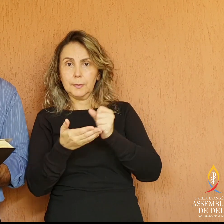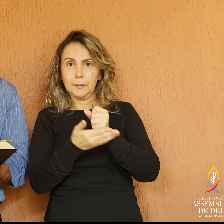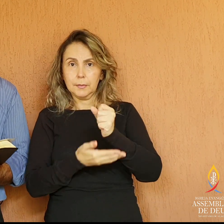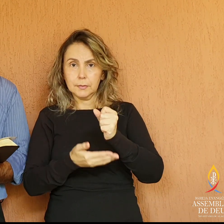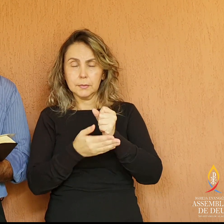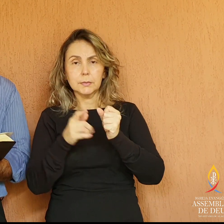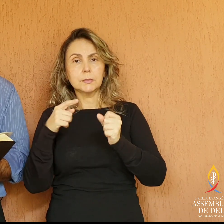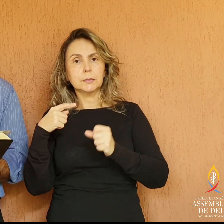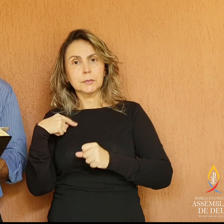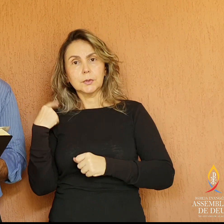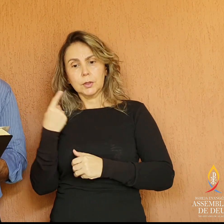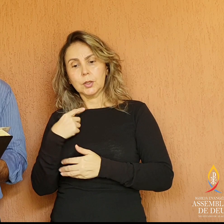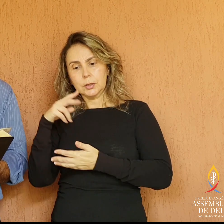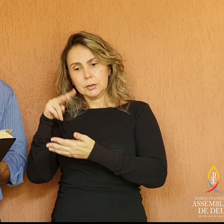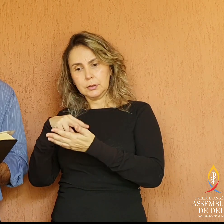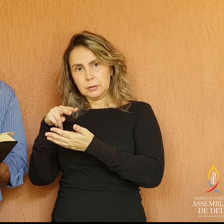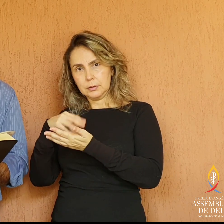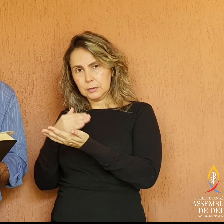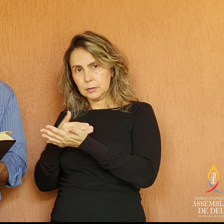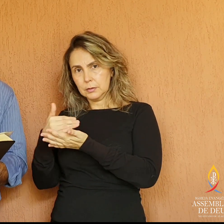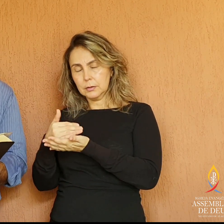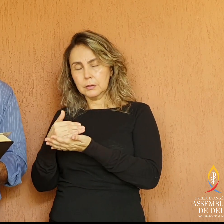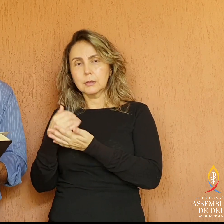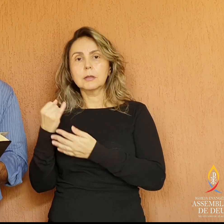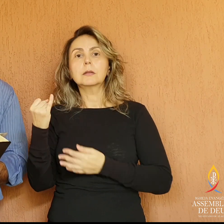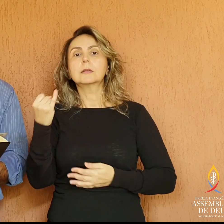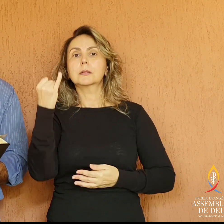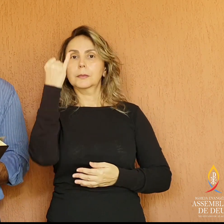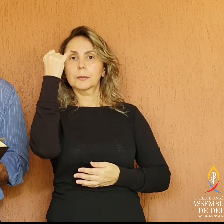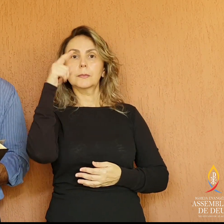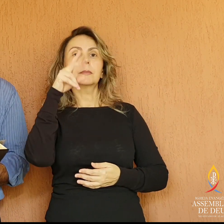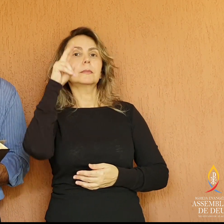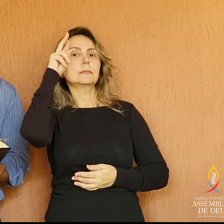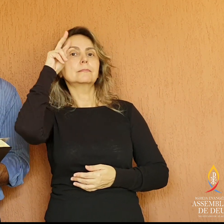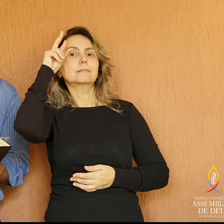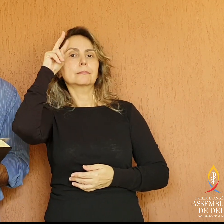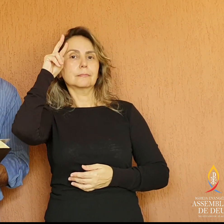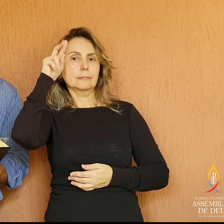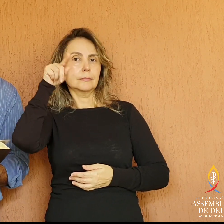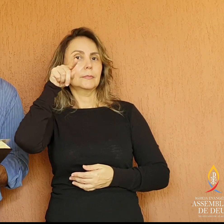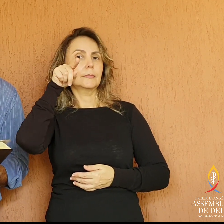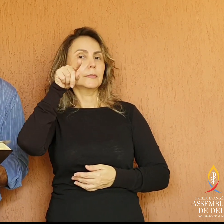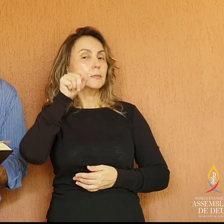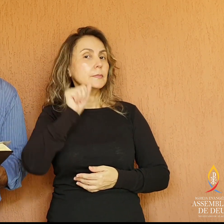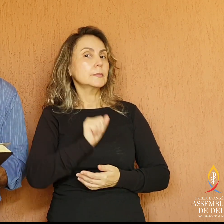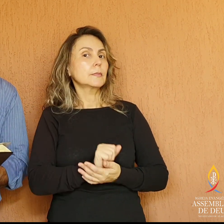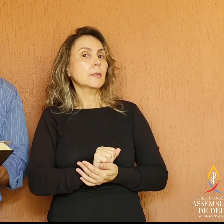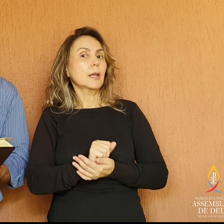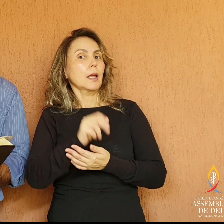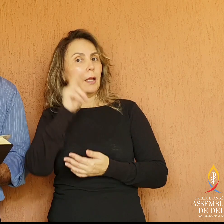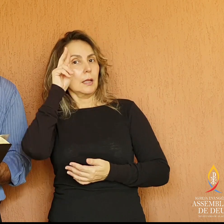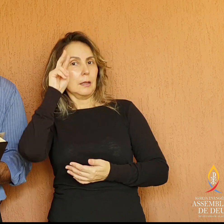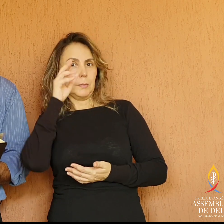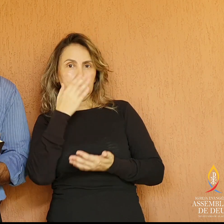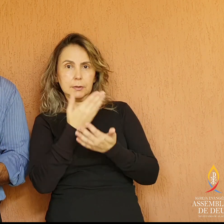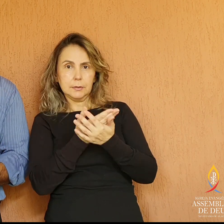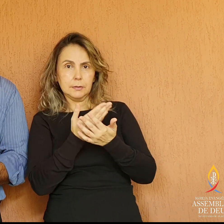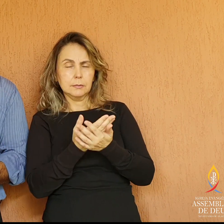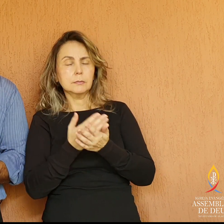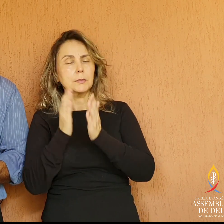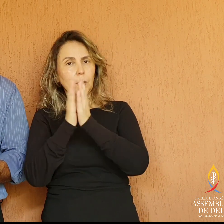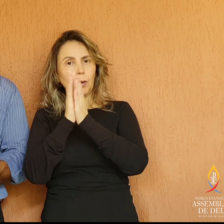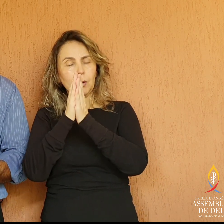no princípio, é muito importante você se lembrar dele. Você vai se lembrar desta aula. Então vamos